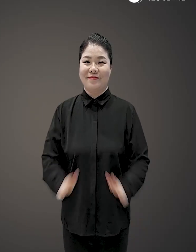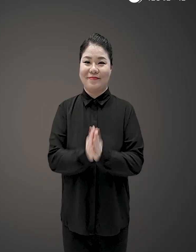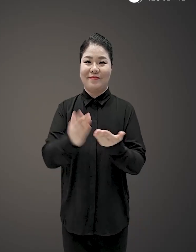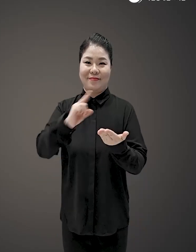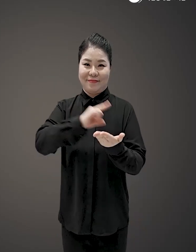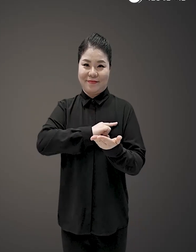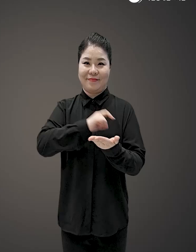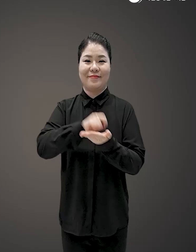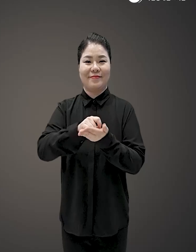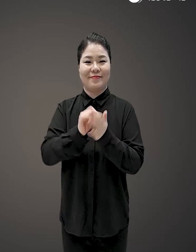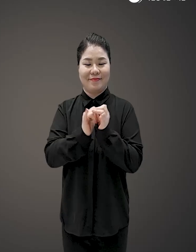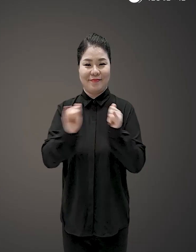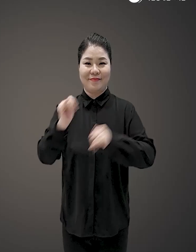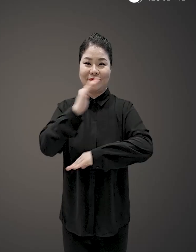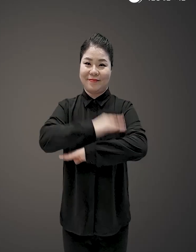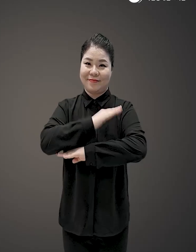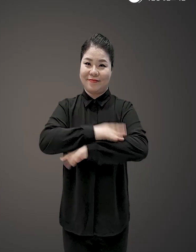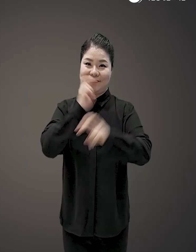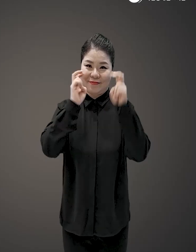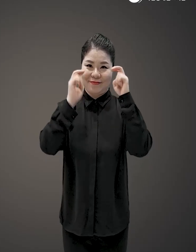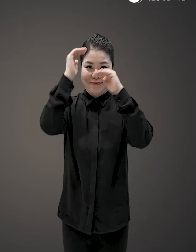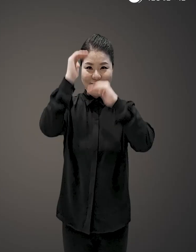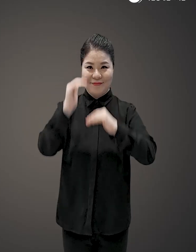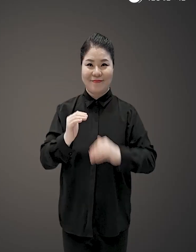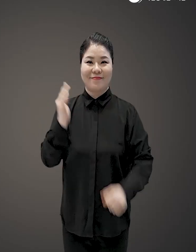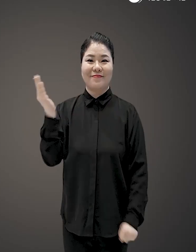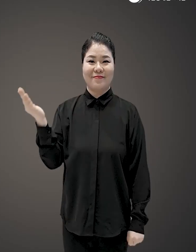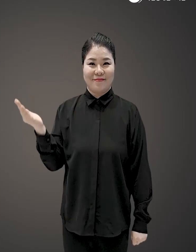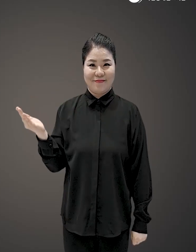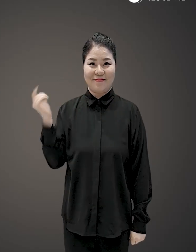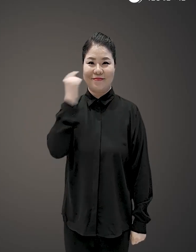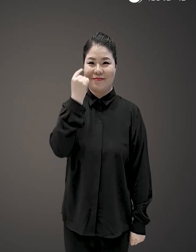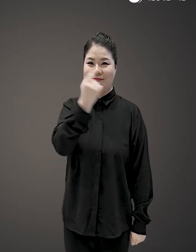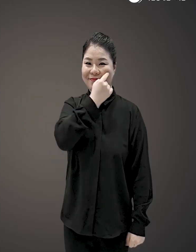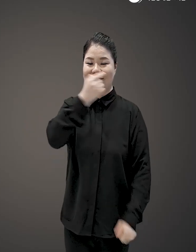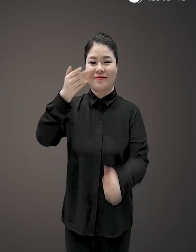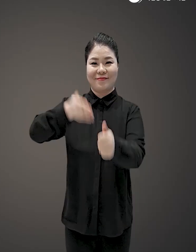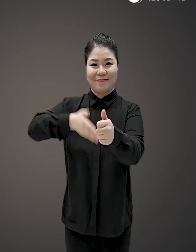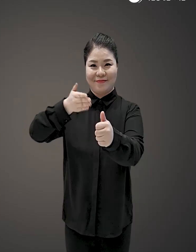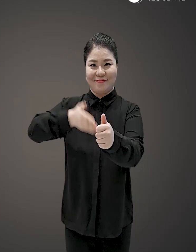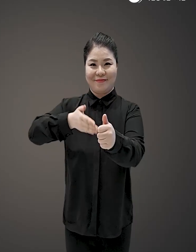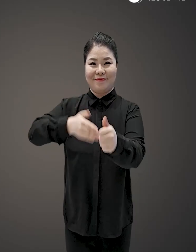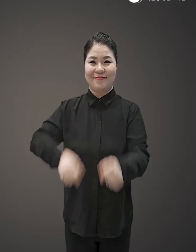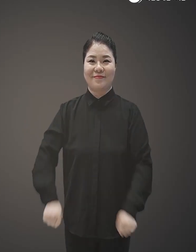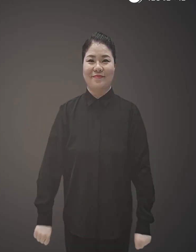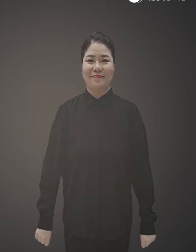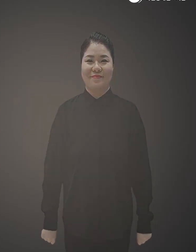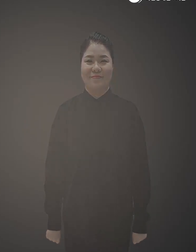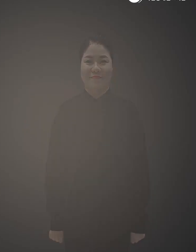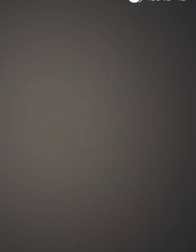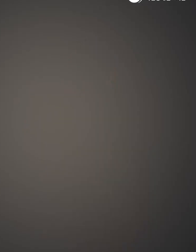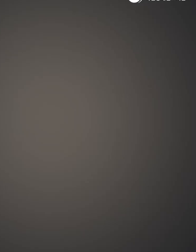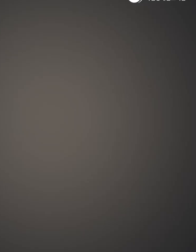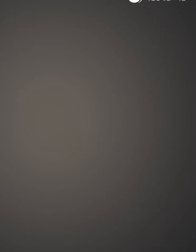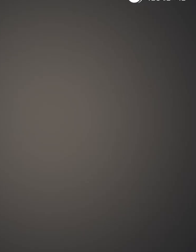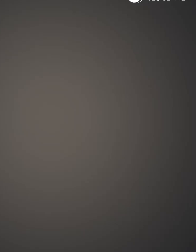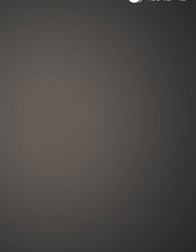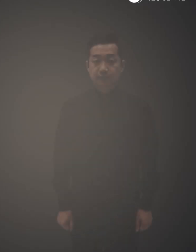도서명 독도에서 개굴개굴. 저자 이춘혜. 출판사 해드림 출판사.